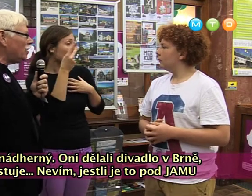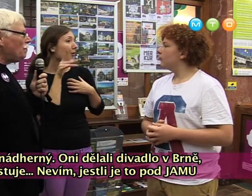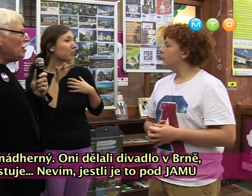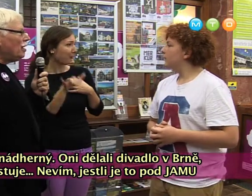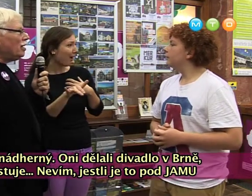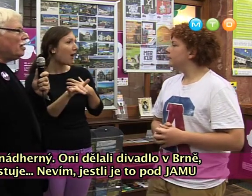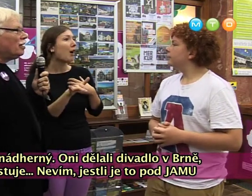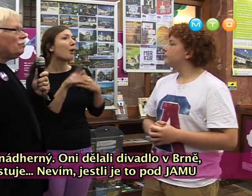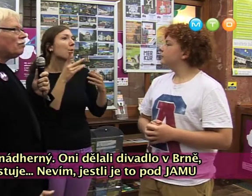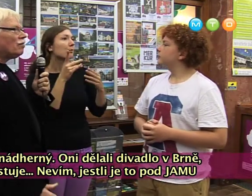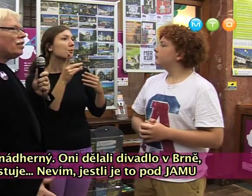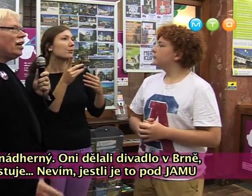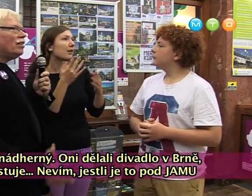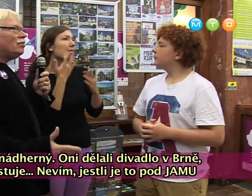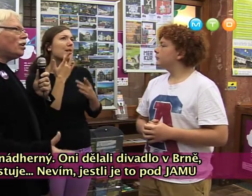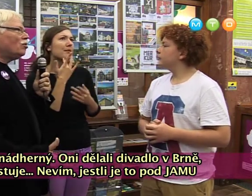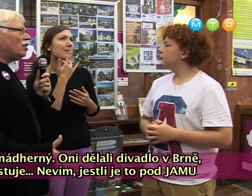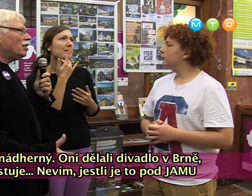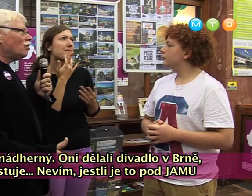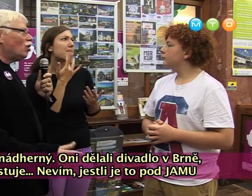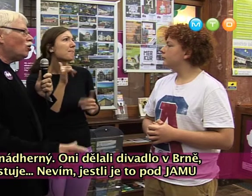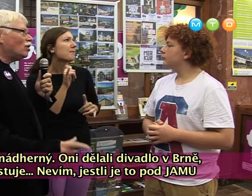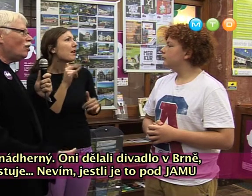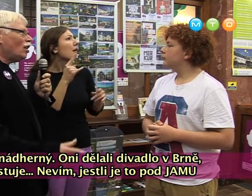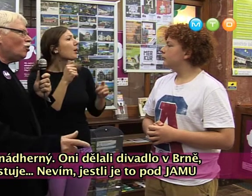existuje, já nevím,